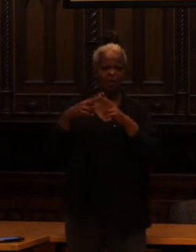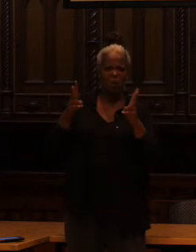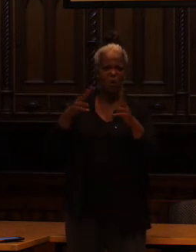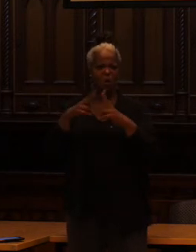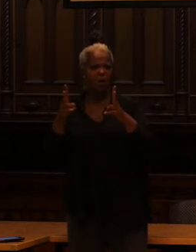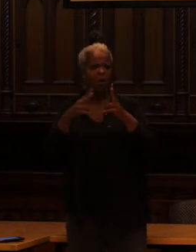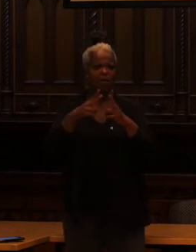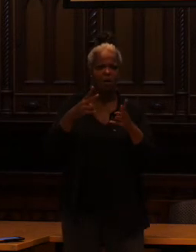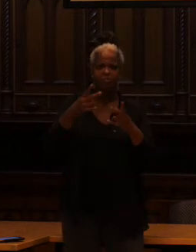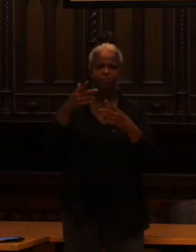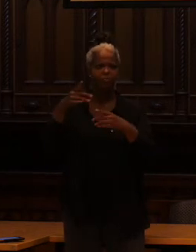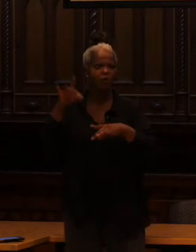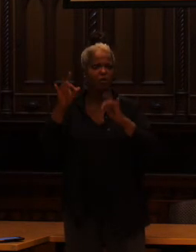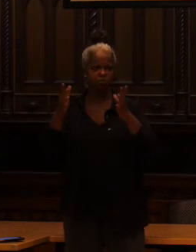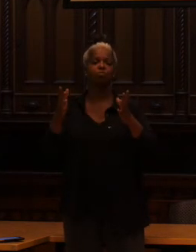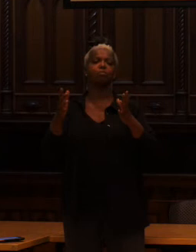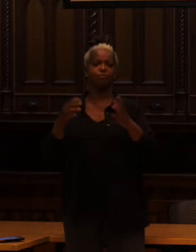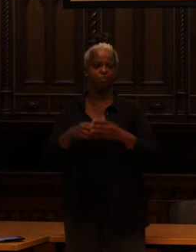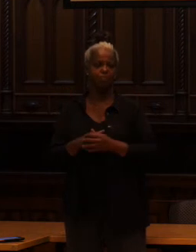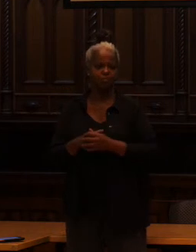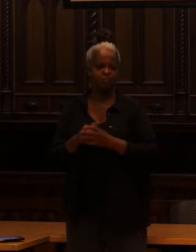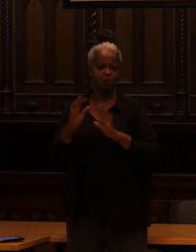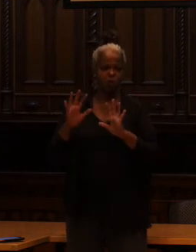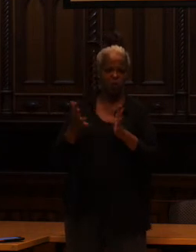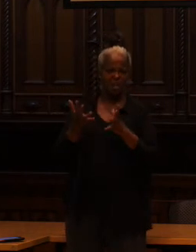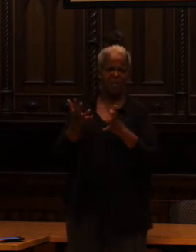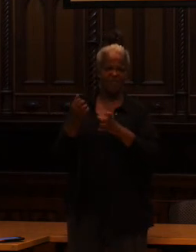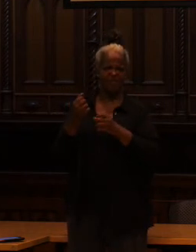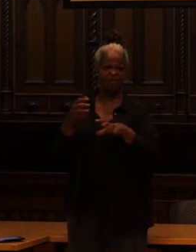Peur de prendre de mauvaises décisions.